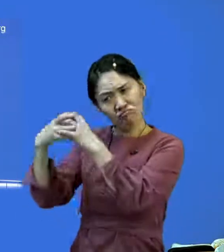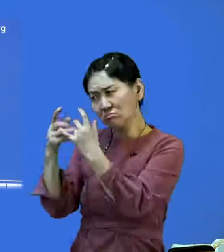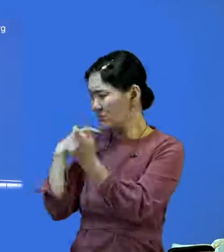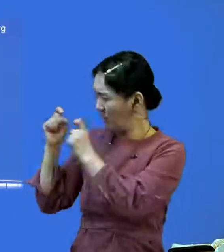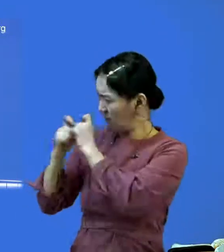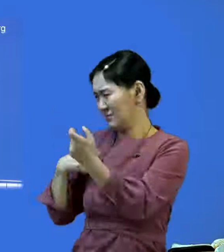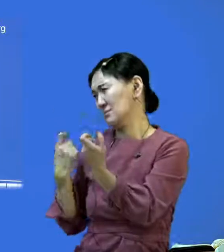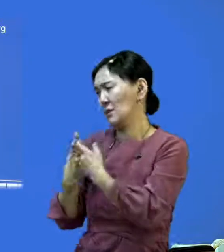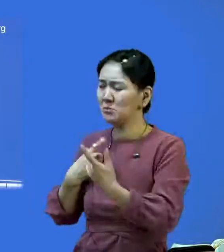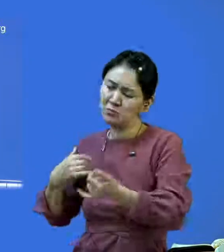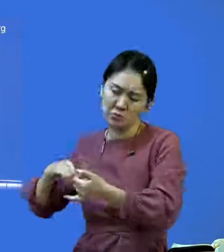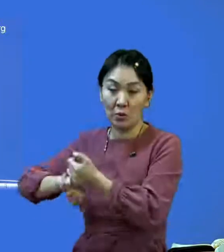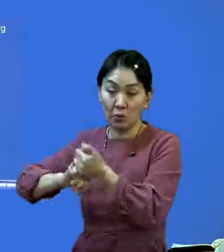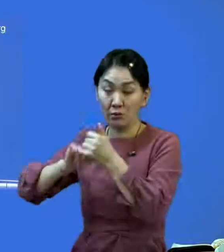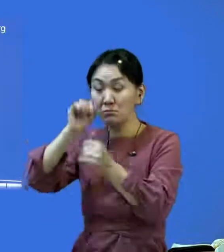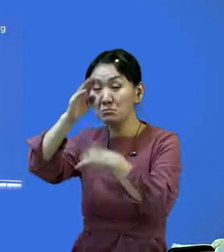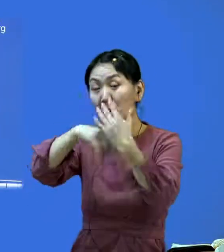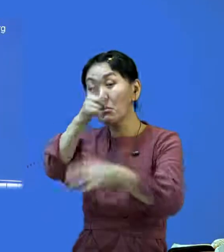За ямар тач